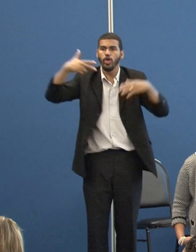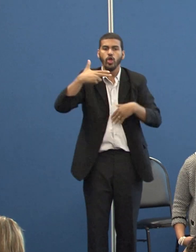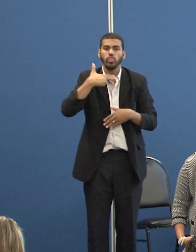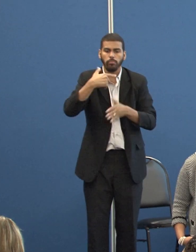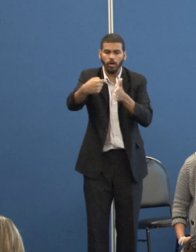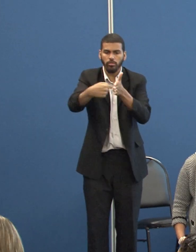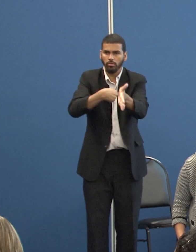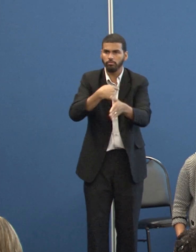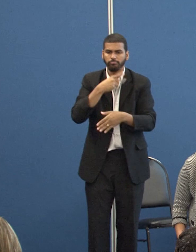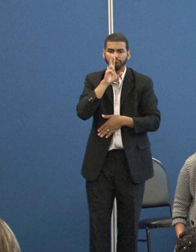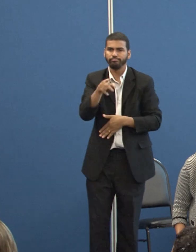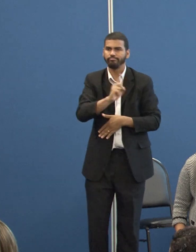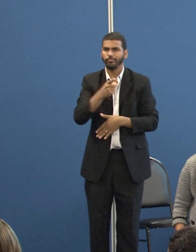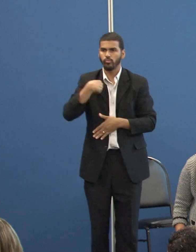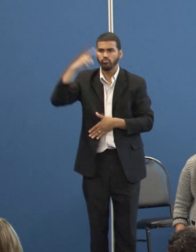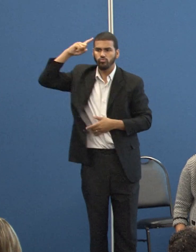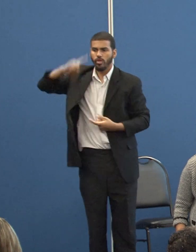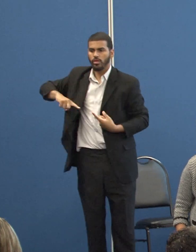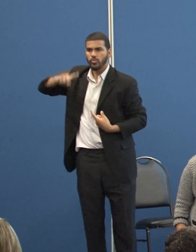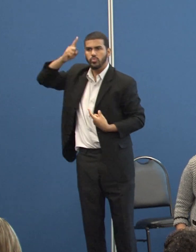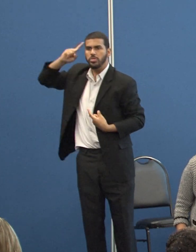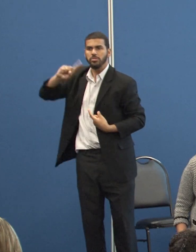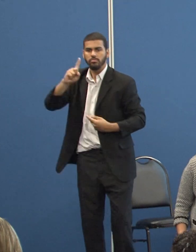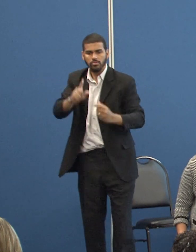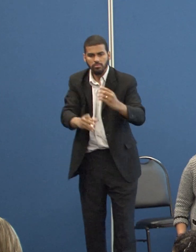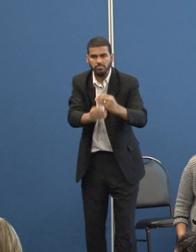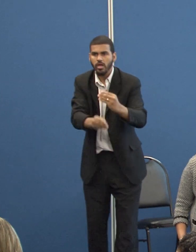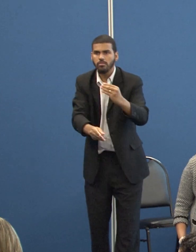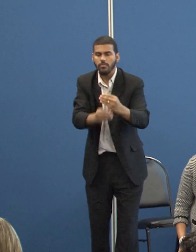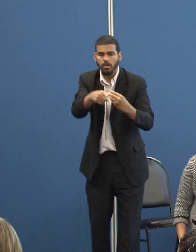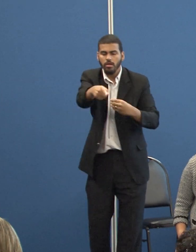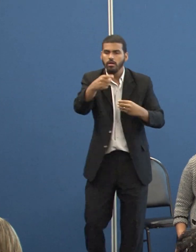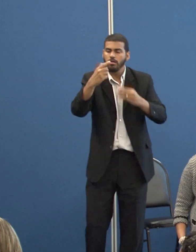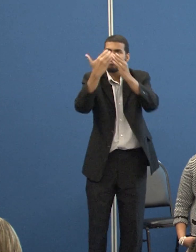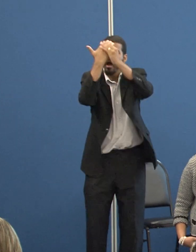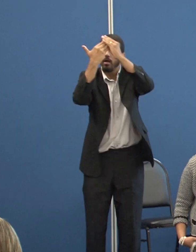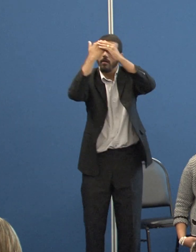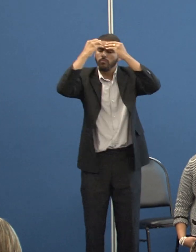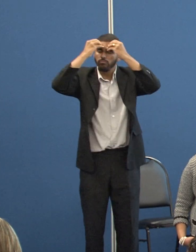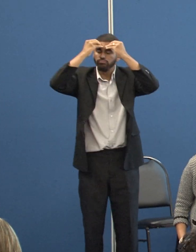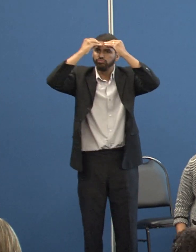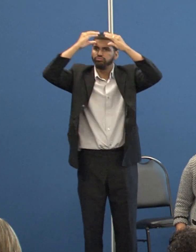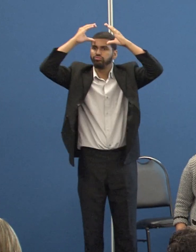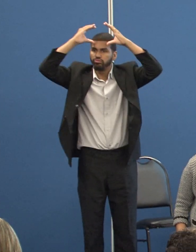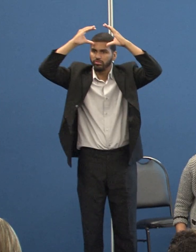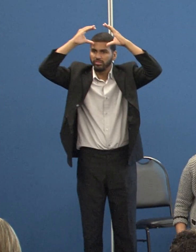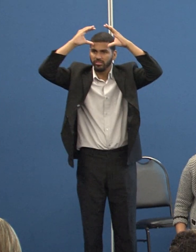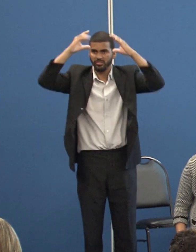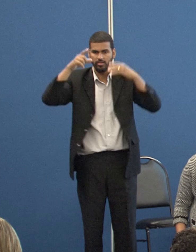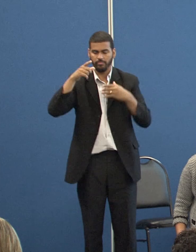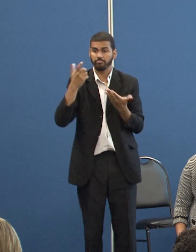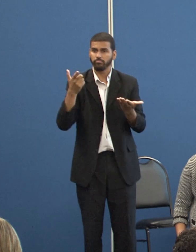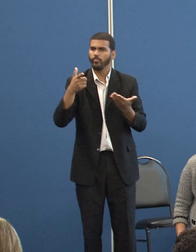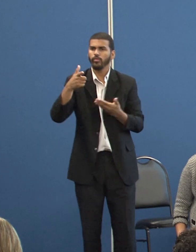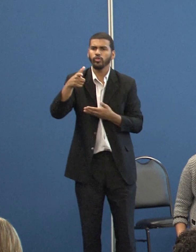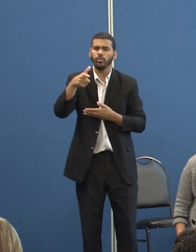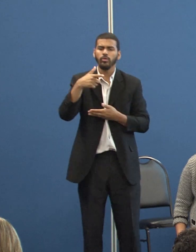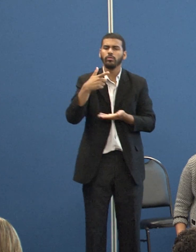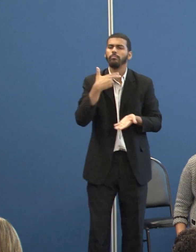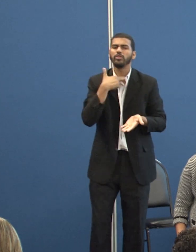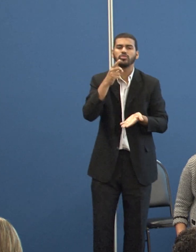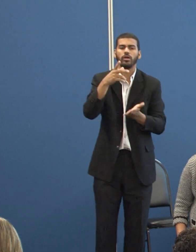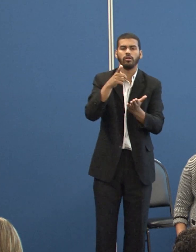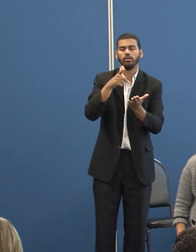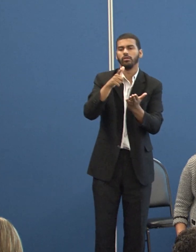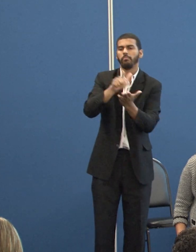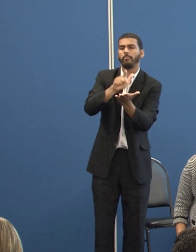precisam ser respondidas e elas precisam ser multiplicadas, principalmente como a colega colocou para casa. Né? Eu não preciso mandar uma folhinha para casa, eu posso mandar